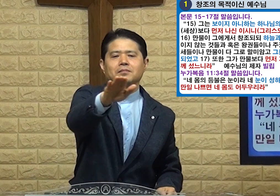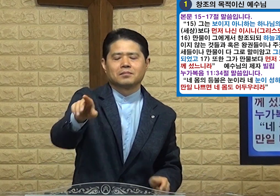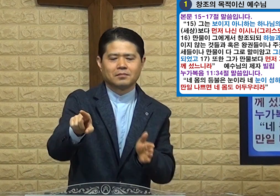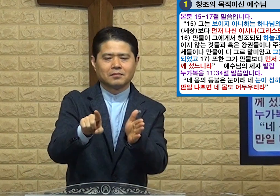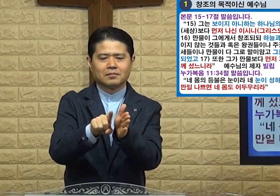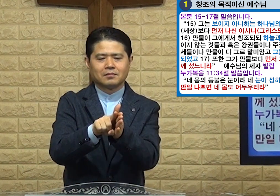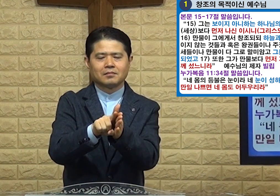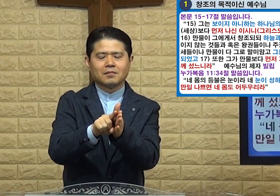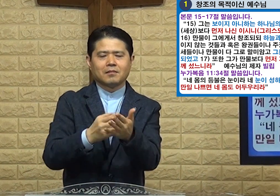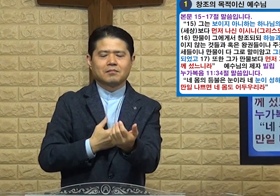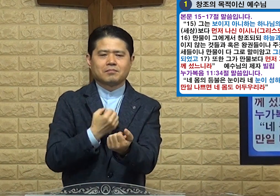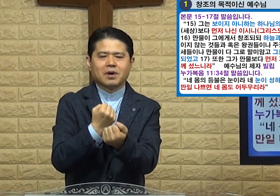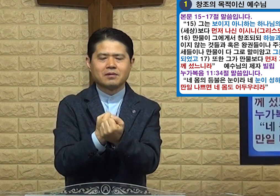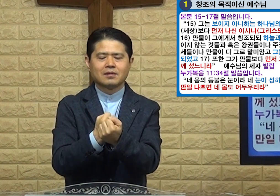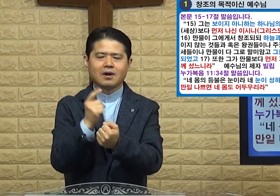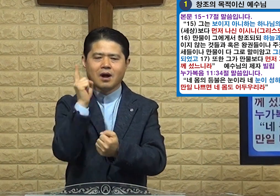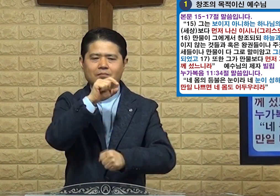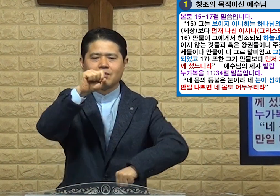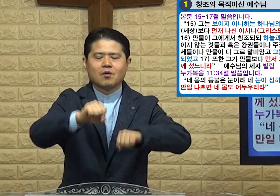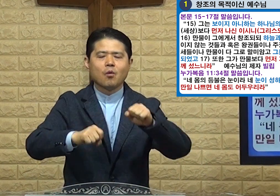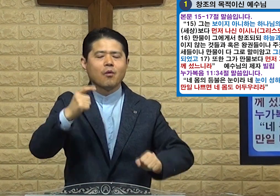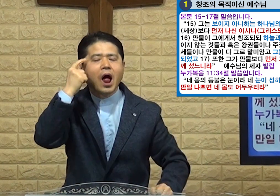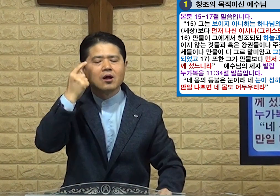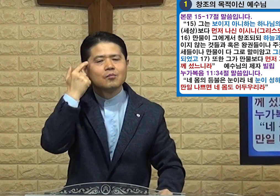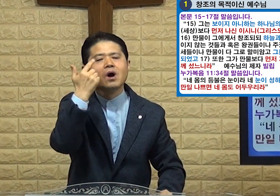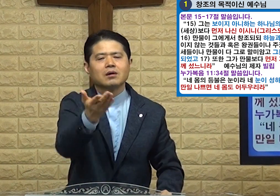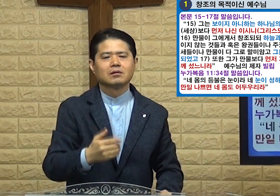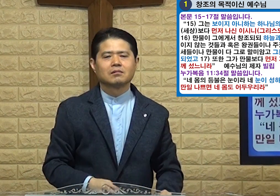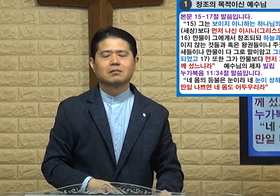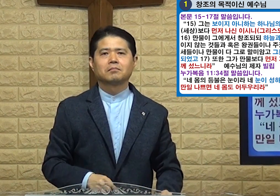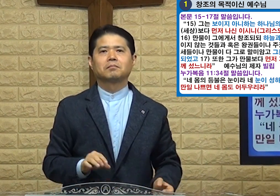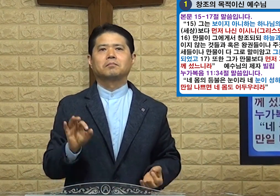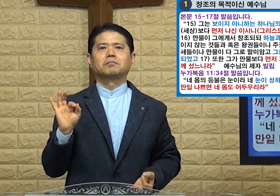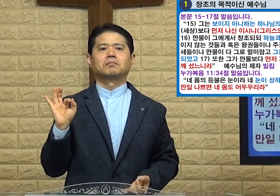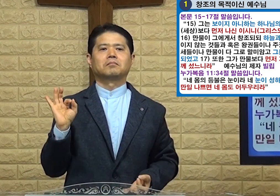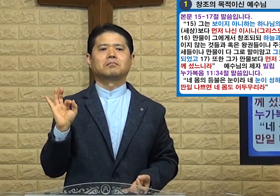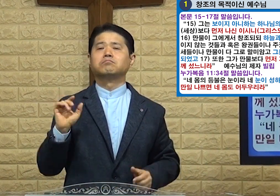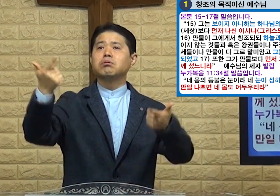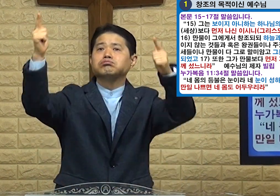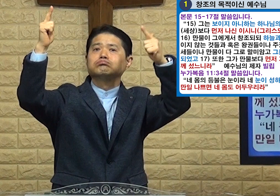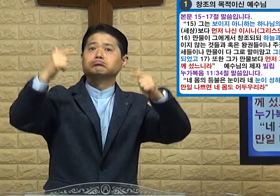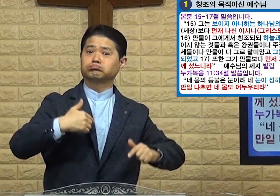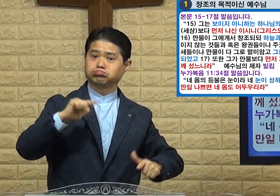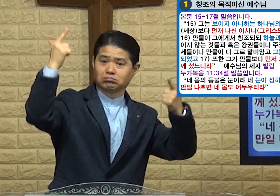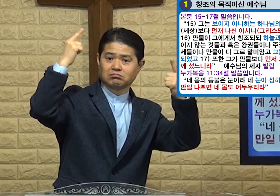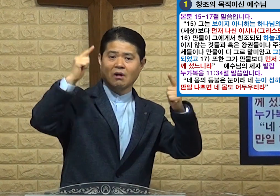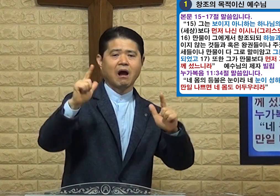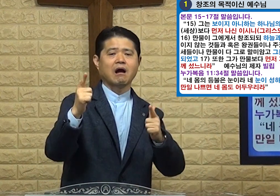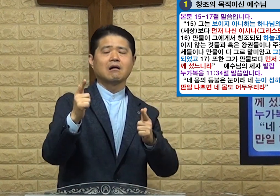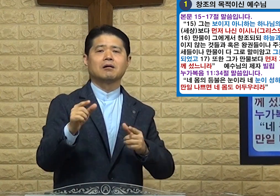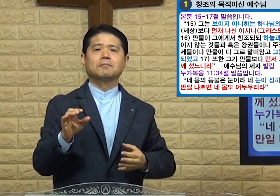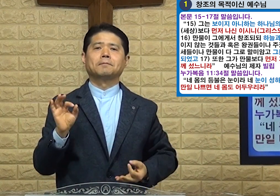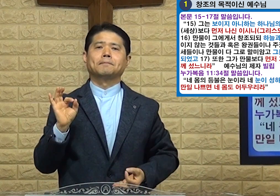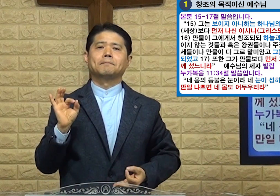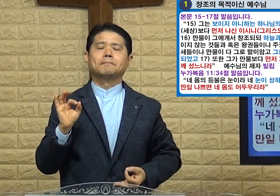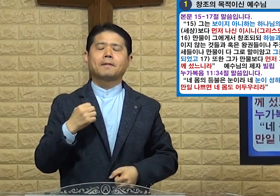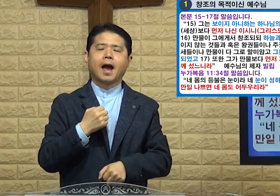얼음이 된 것과도 같았습니다. 우리가 왜 믿음을 불순종하고 나댄 것이